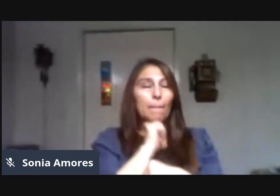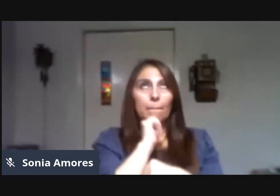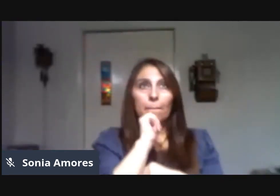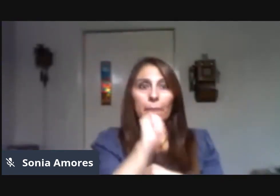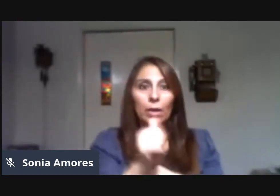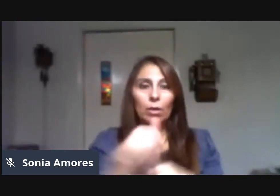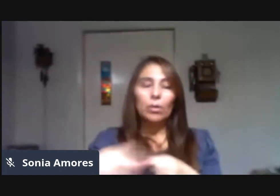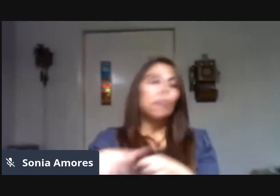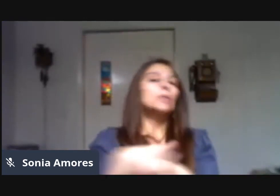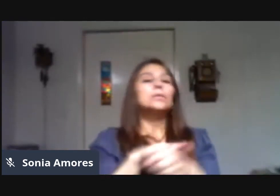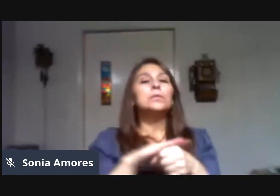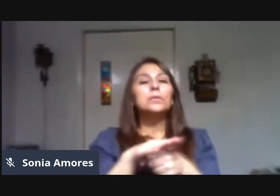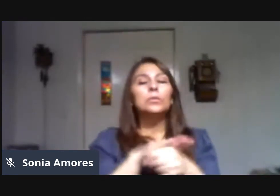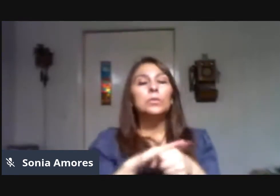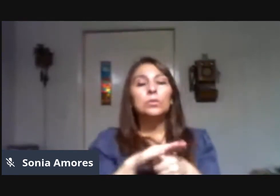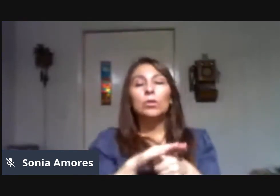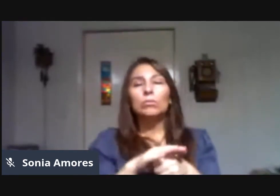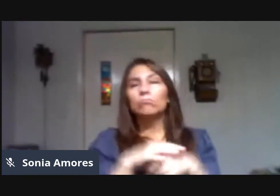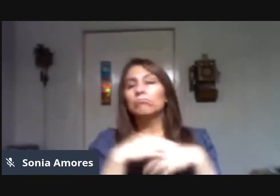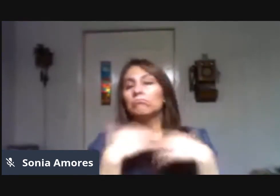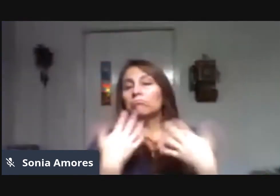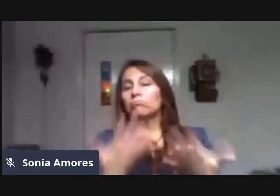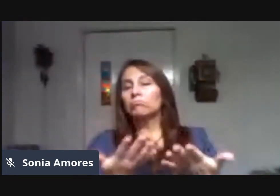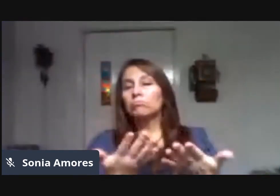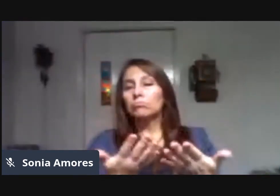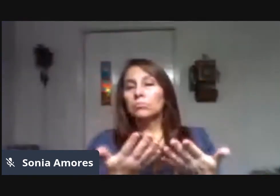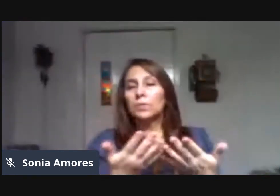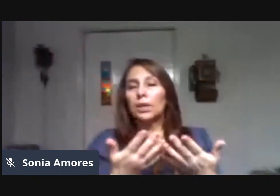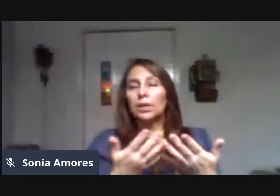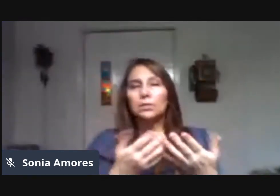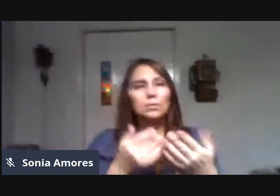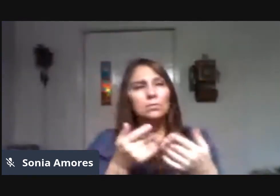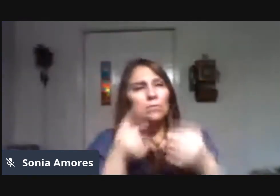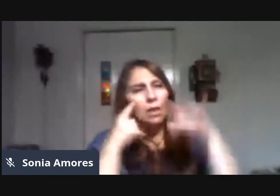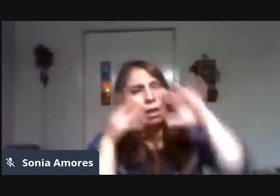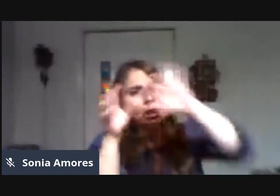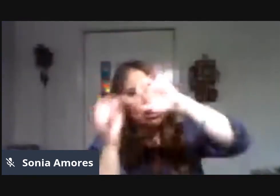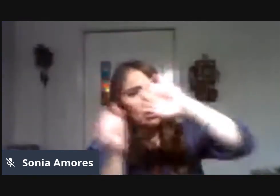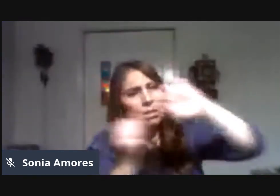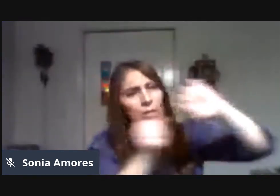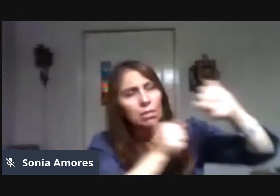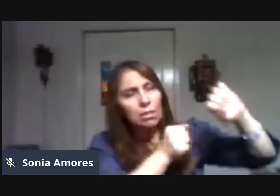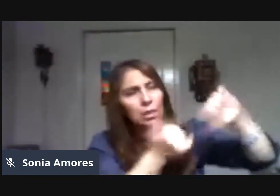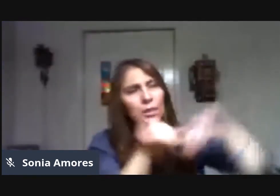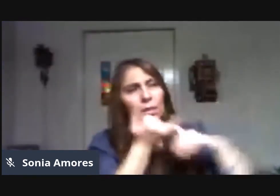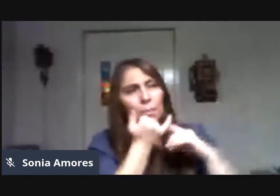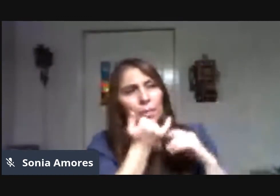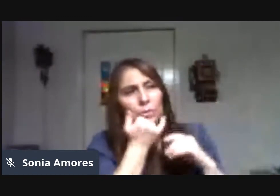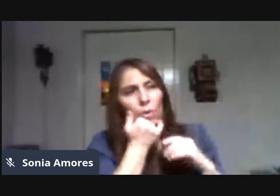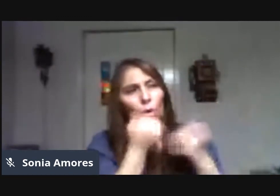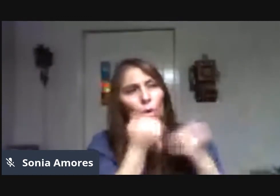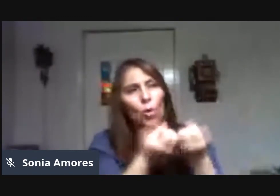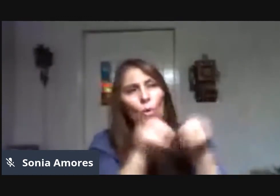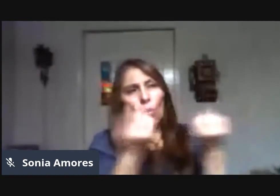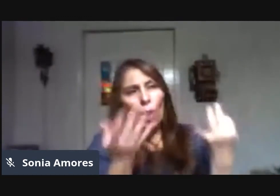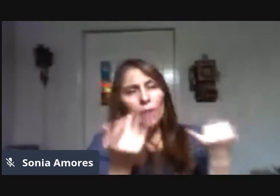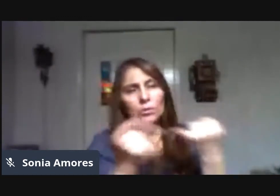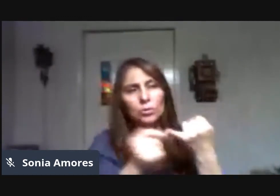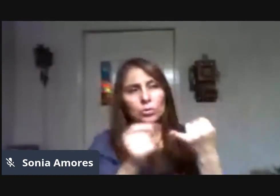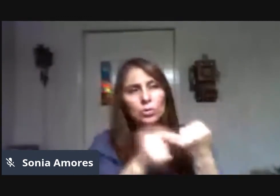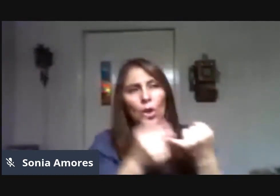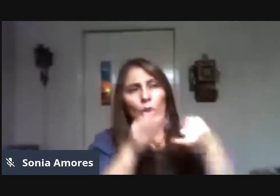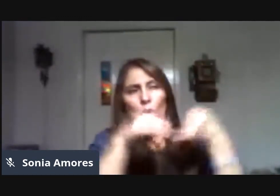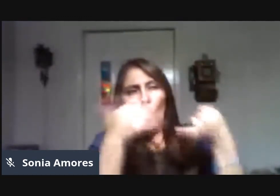es precisamente quitar ese velo y esa máscara de las cifras y los discursos del